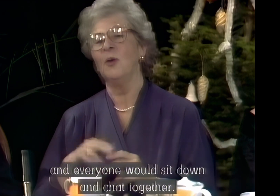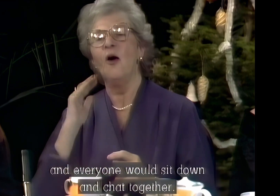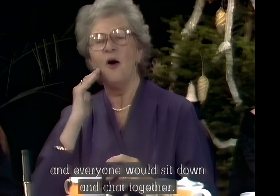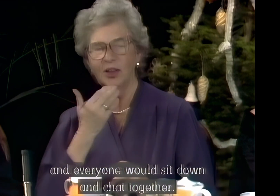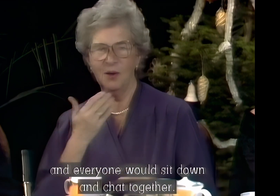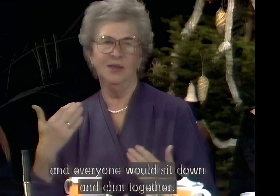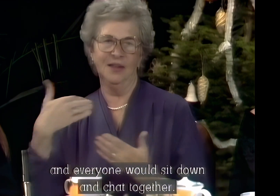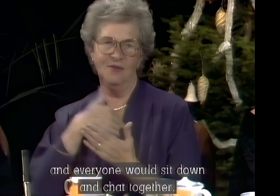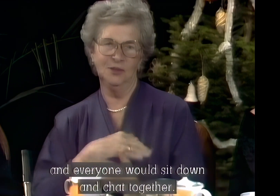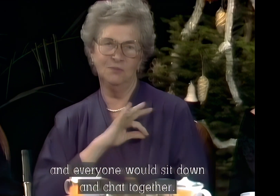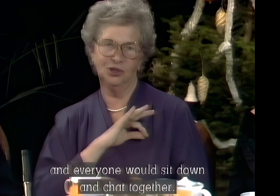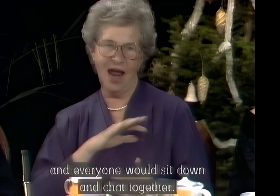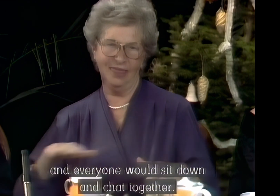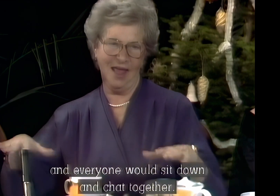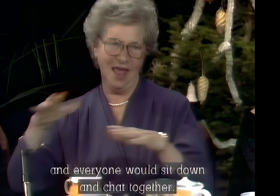dobrota. Odpoledne potom nás